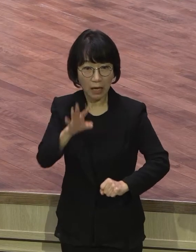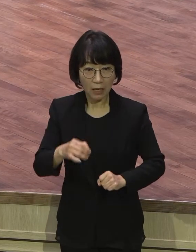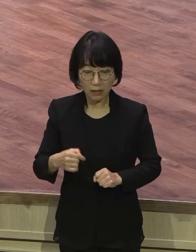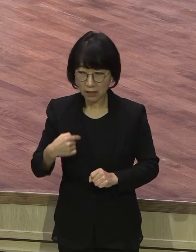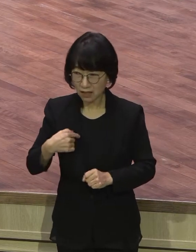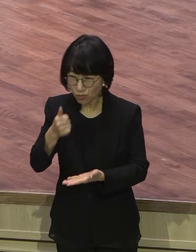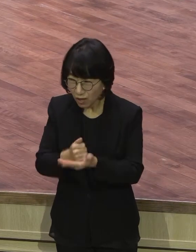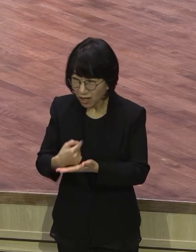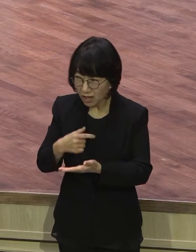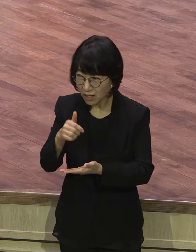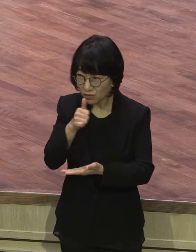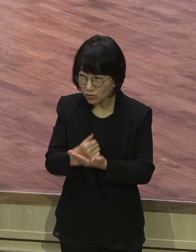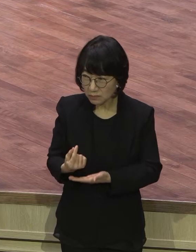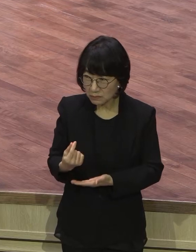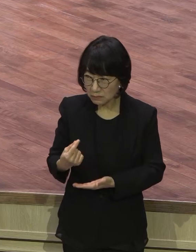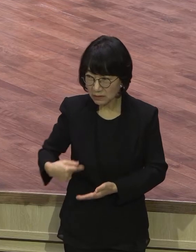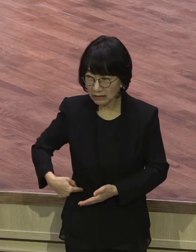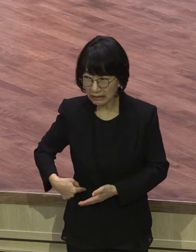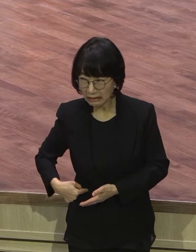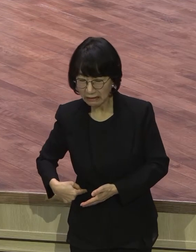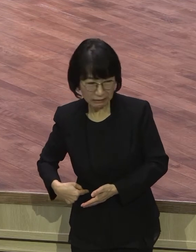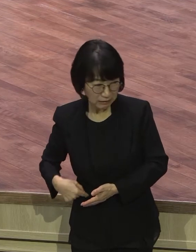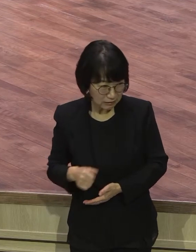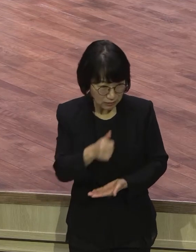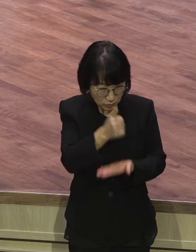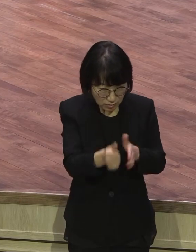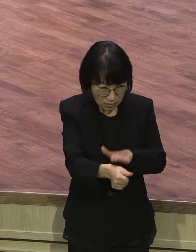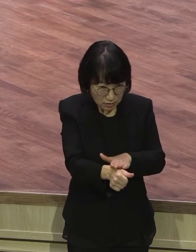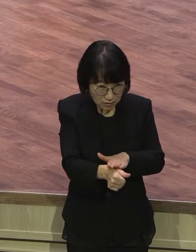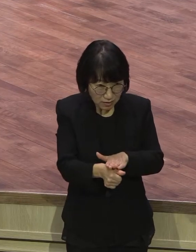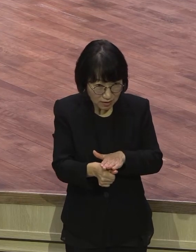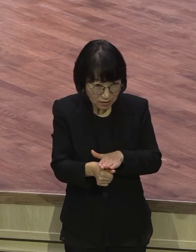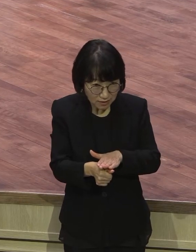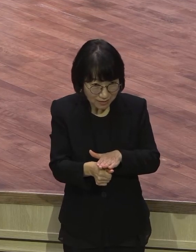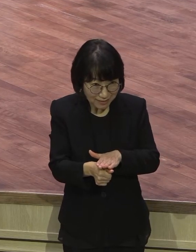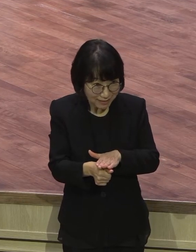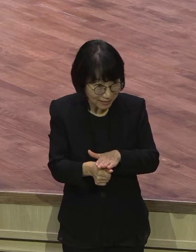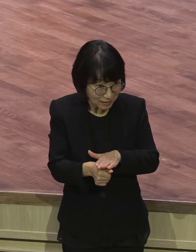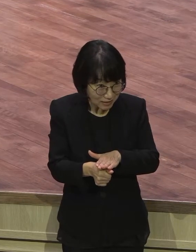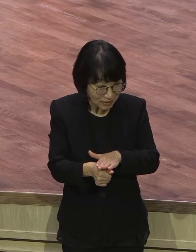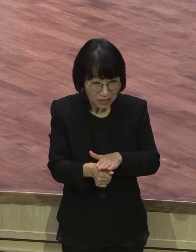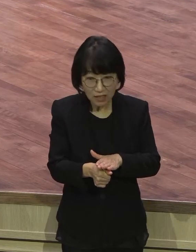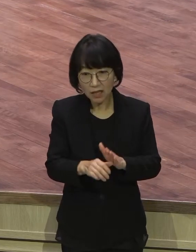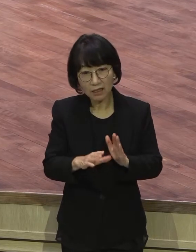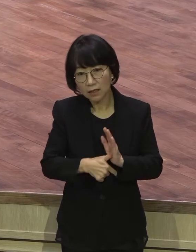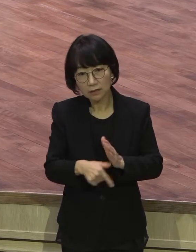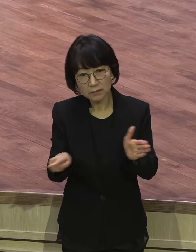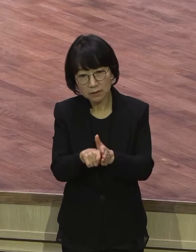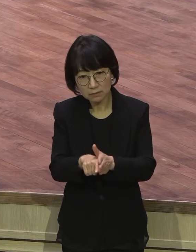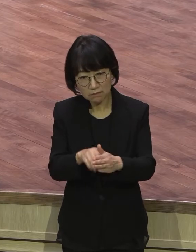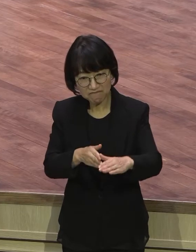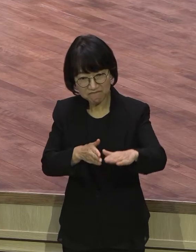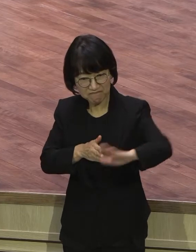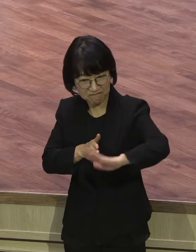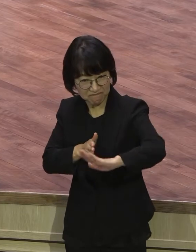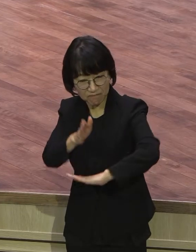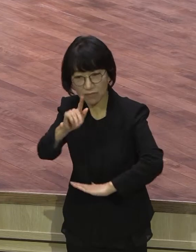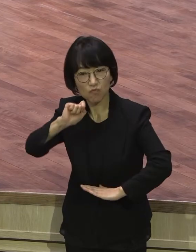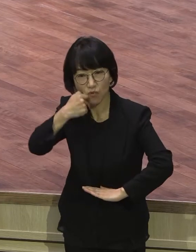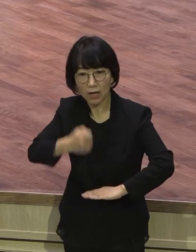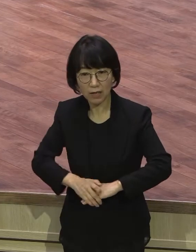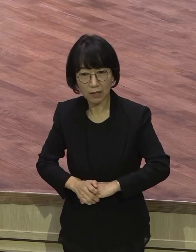눈치나 썩을 보면서 그렇게 살도록, 정죄의식 가지고 살도록. 그럼 어떻게 돼요? 한 발자국도 못 나가요.